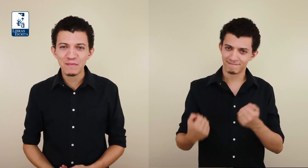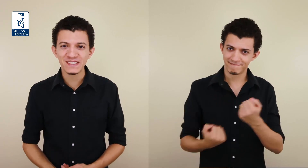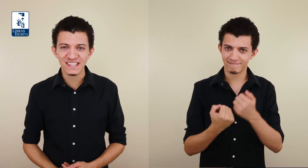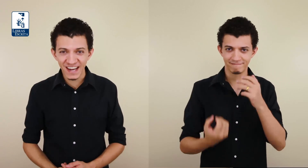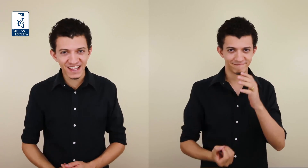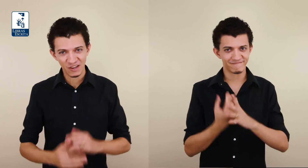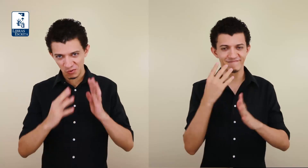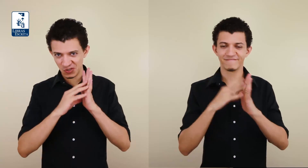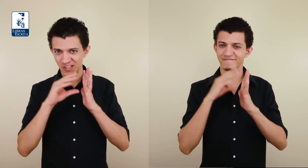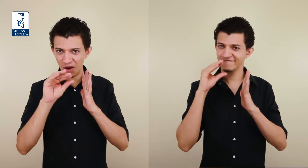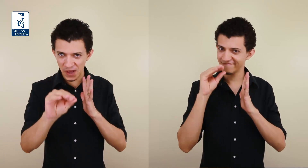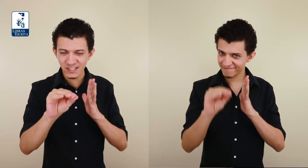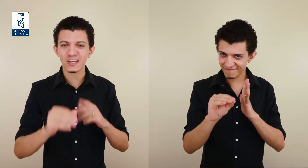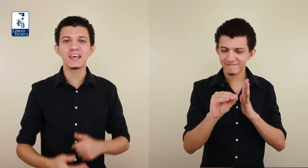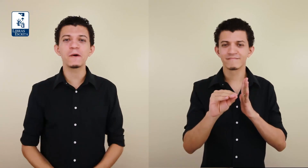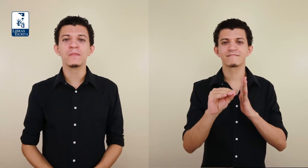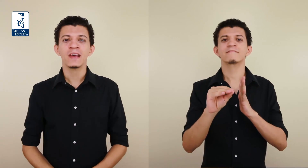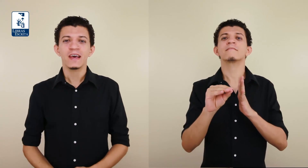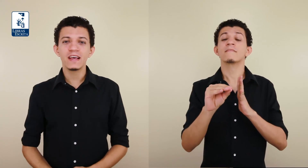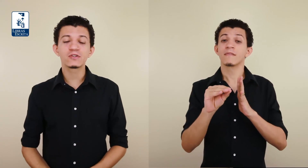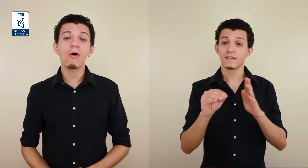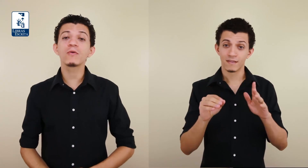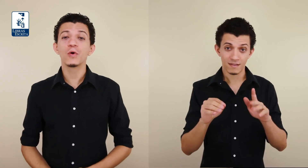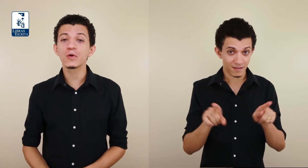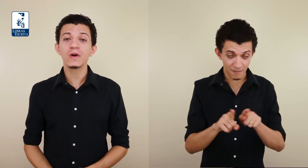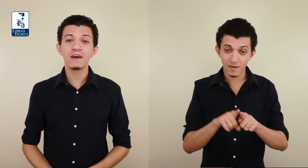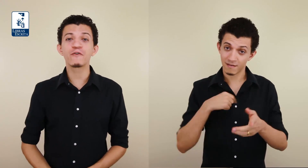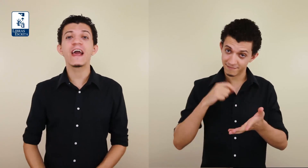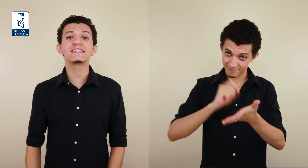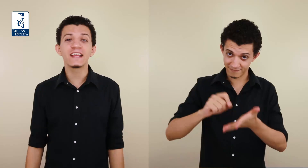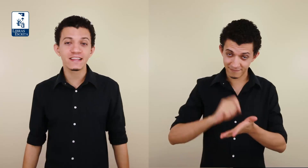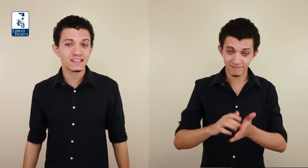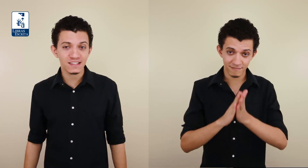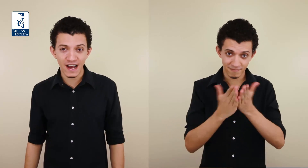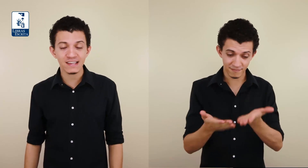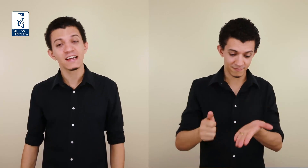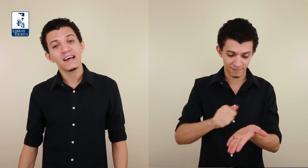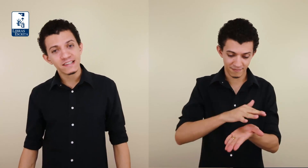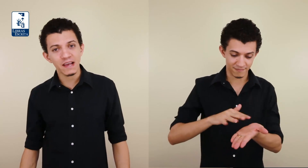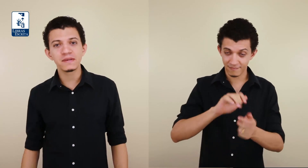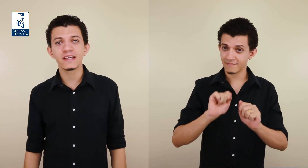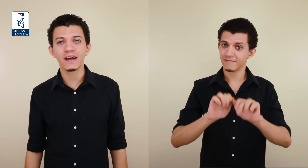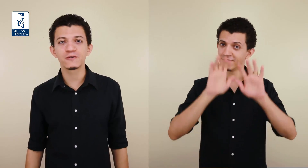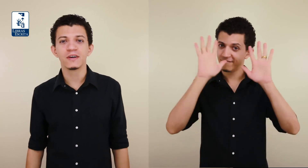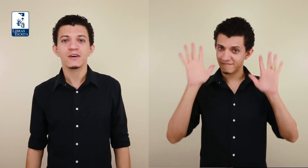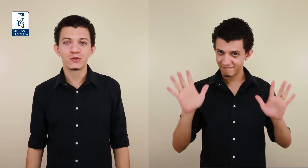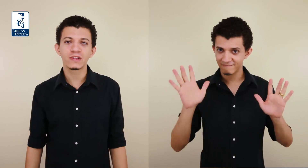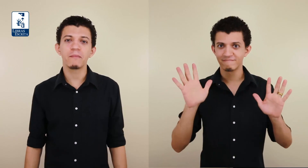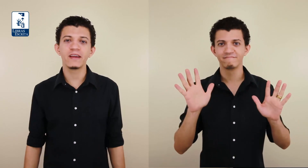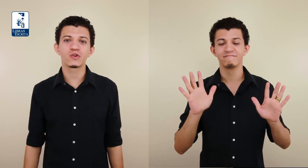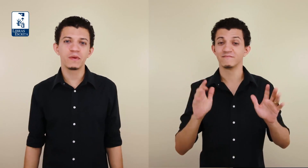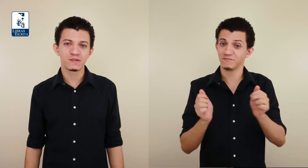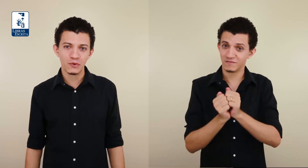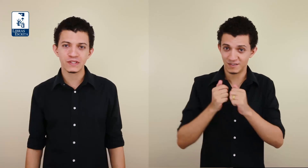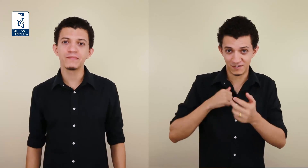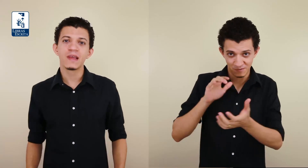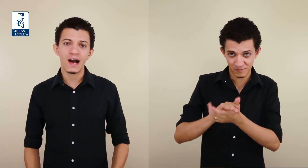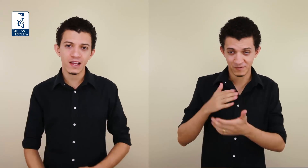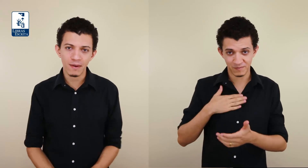Libras Escrita, cujo sinal é este aqui, e sou autor do livro Escrita de Sinais Sem Mistérios, juntamente com a minha esposa Raquel